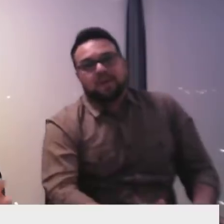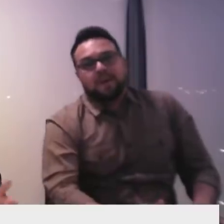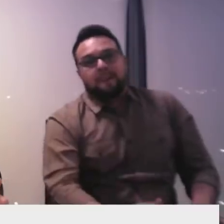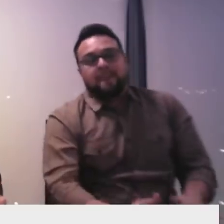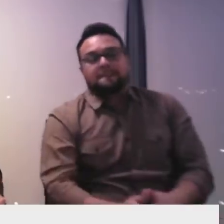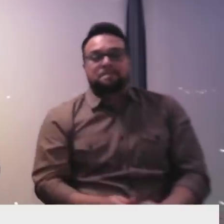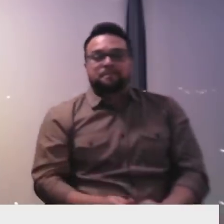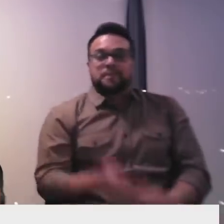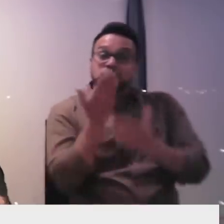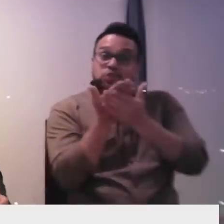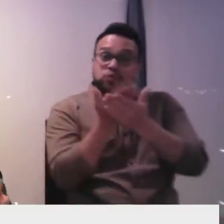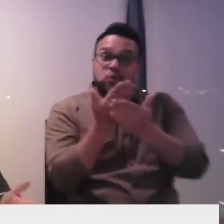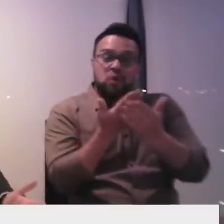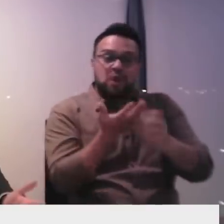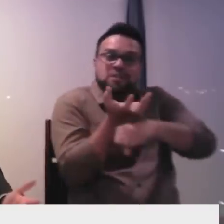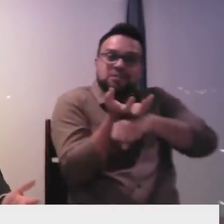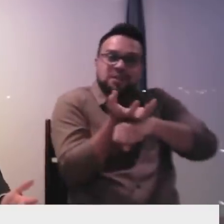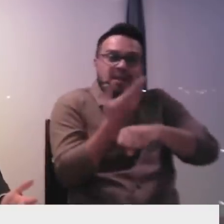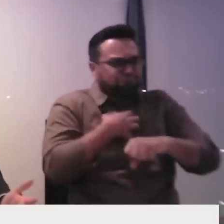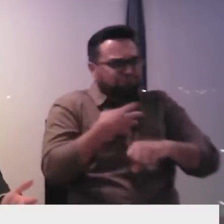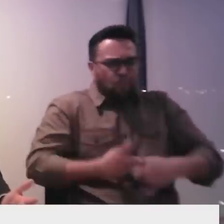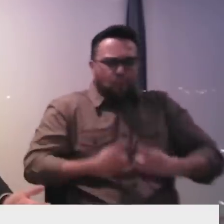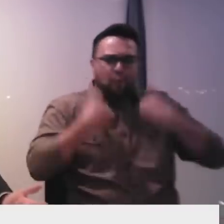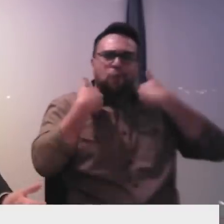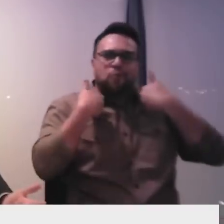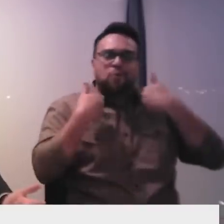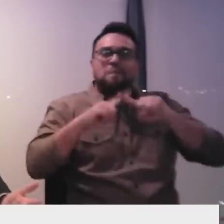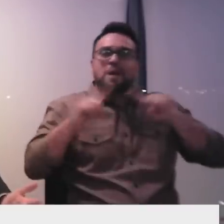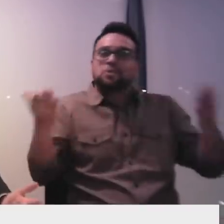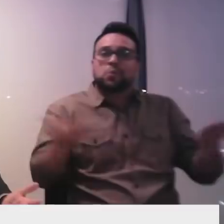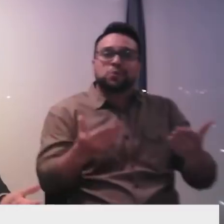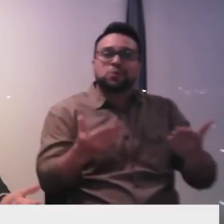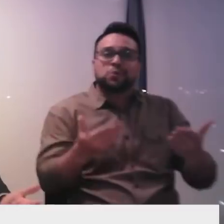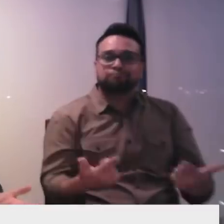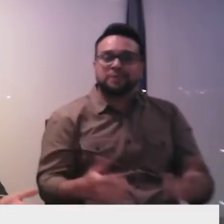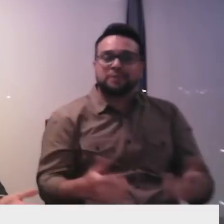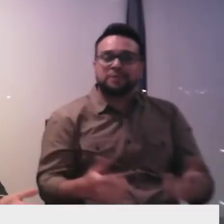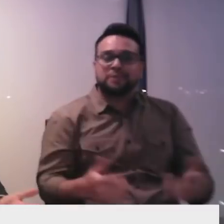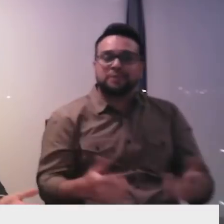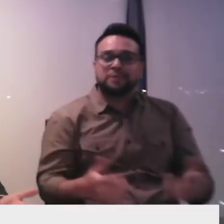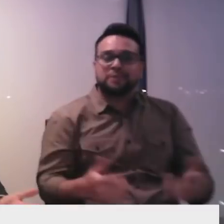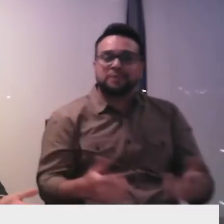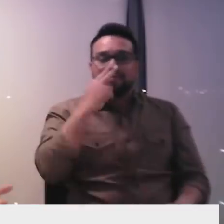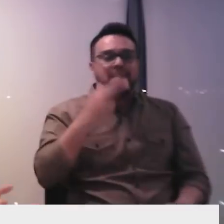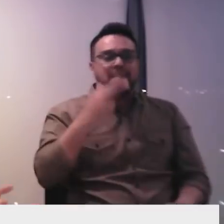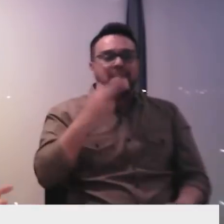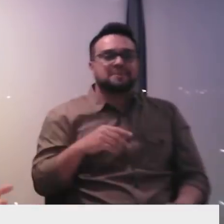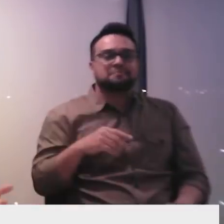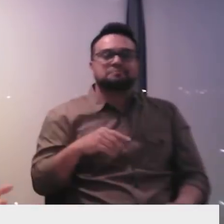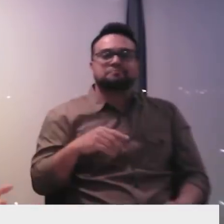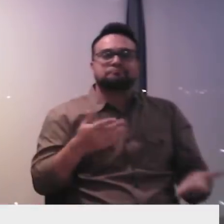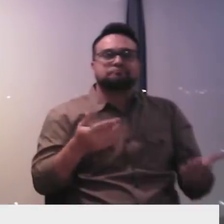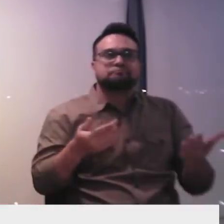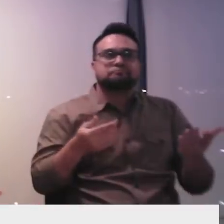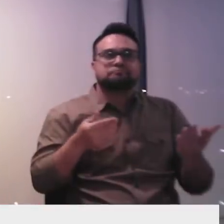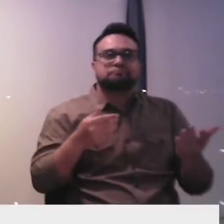Na escola, né? Daquelas matérias. É um orgulho, pô. Hoje em dia, isso aí ficou sendo cafona.